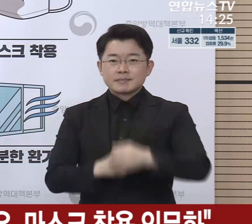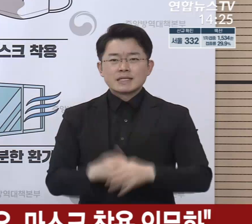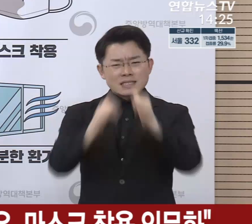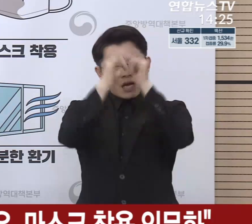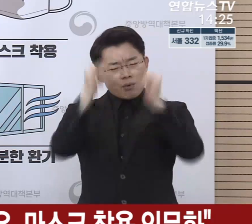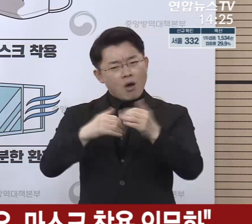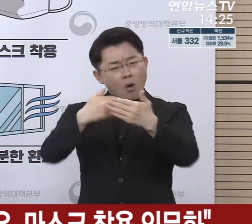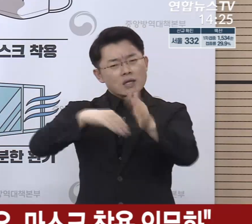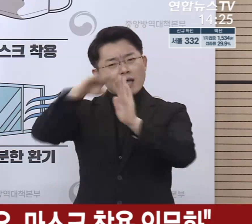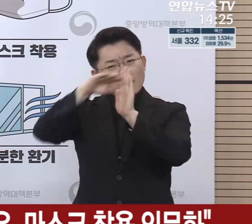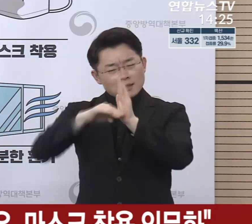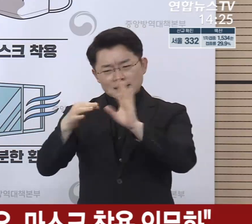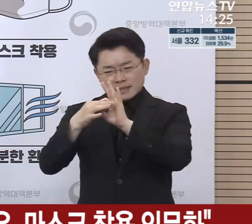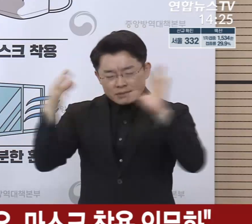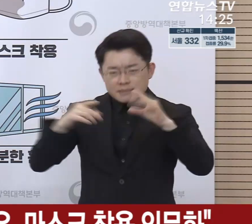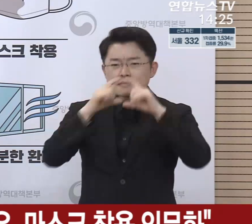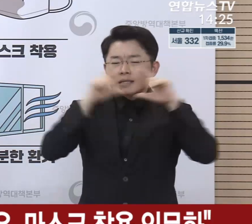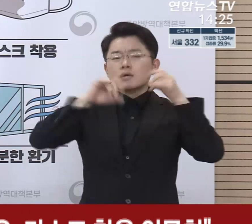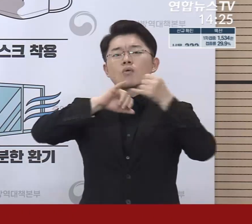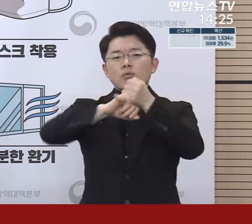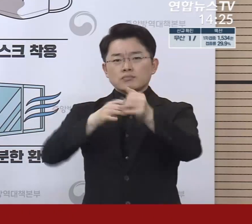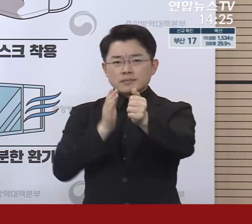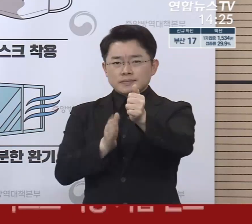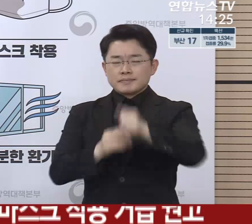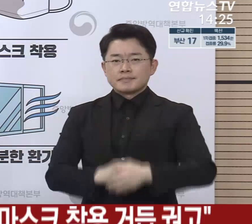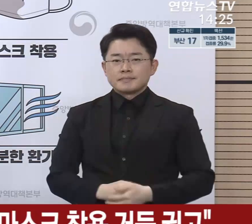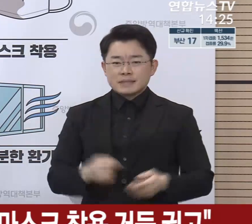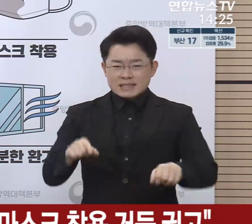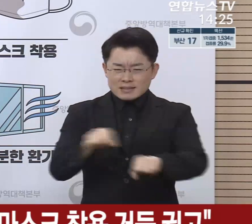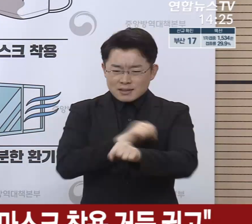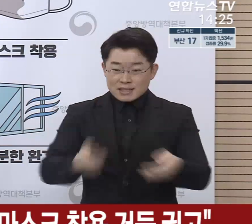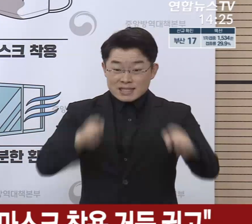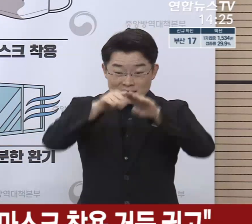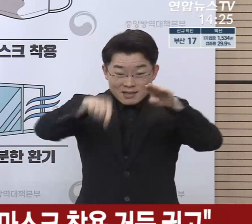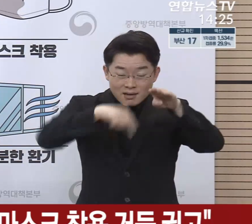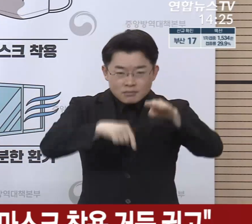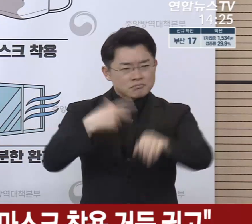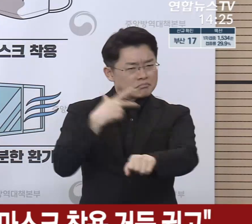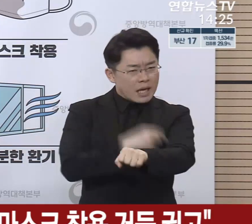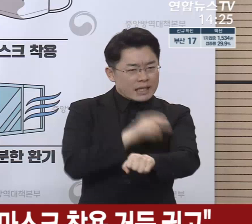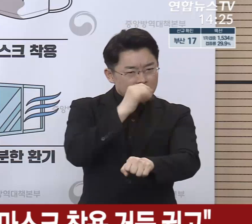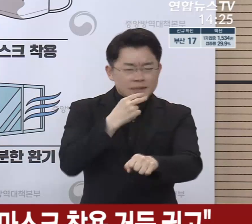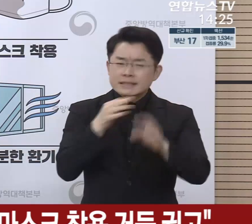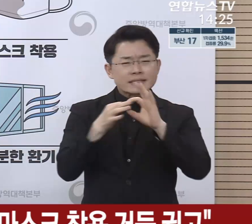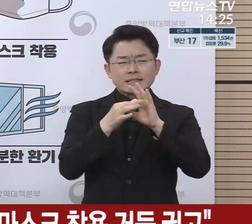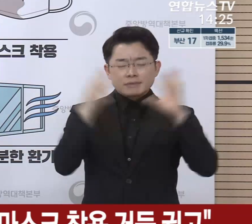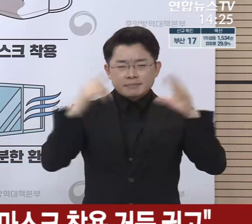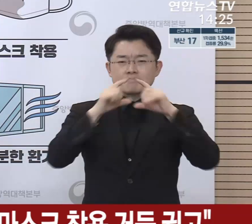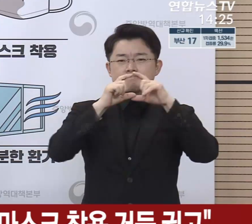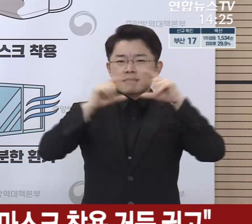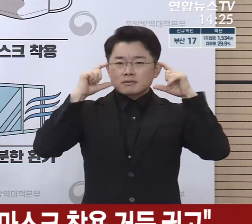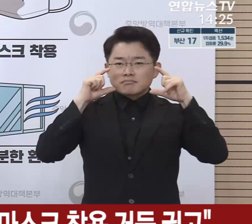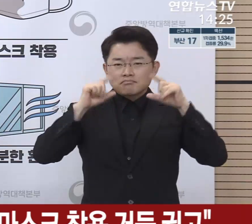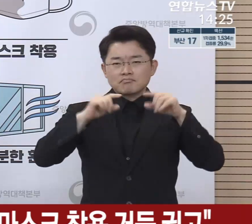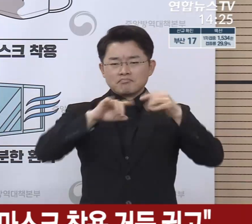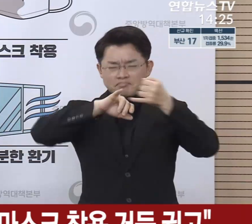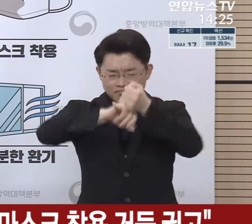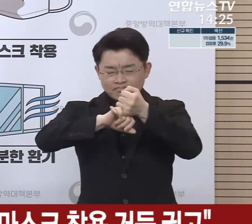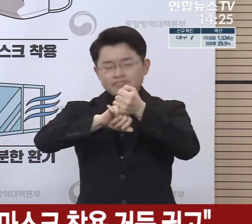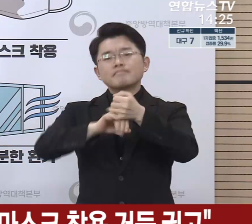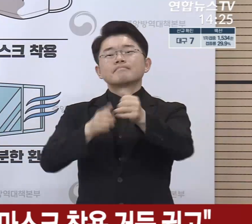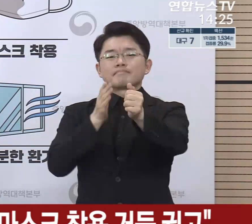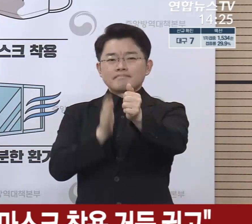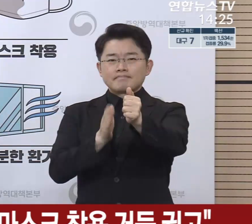것을 거듭 당부드립니다. 특히 실내에서는 예방접종 여부와 상관없이 반드시 마스크를 착용해 주실